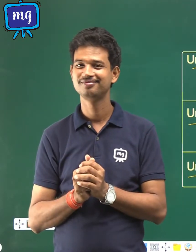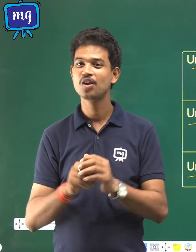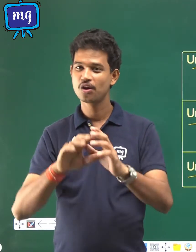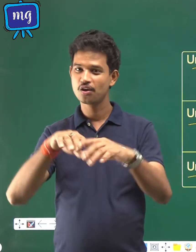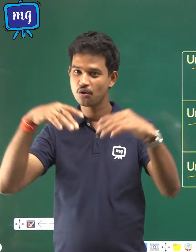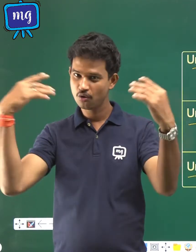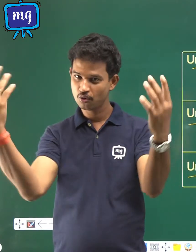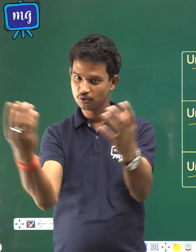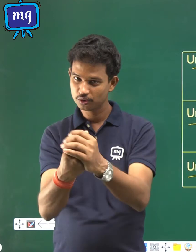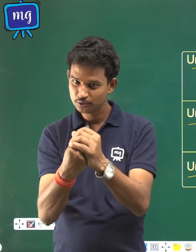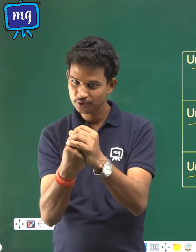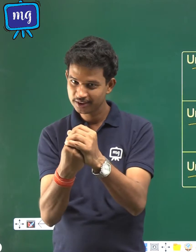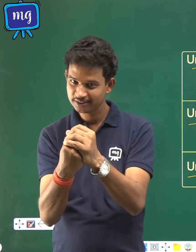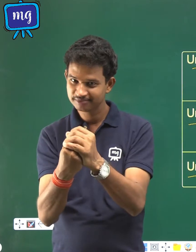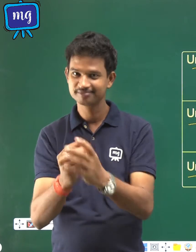unity.